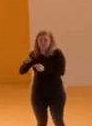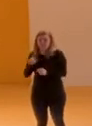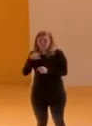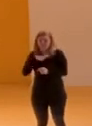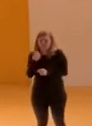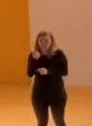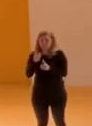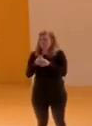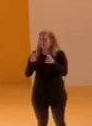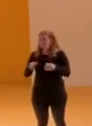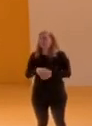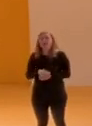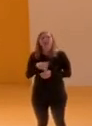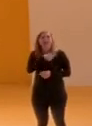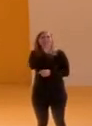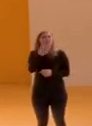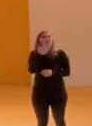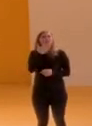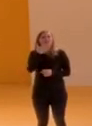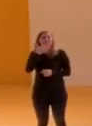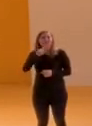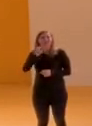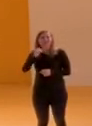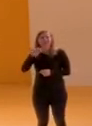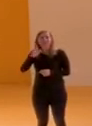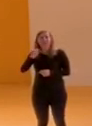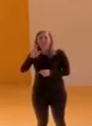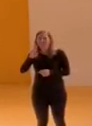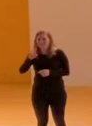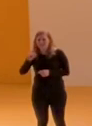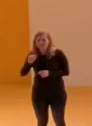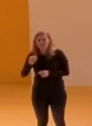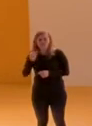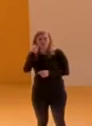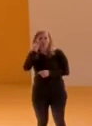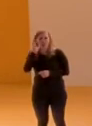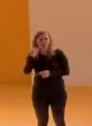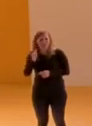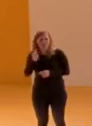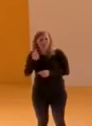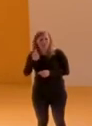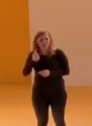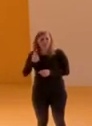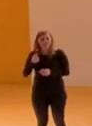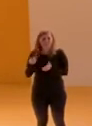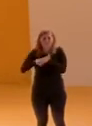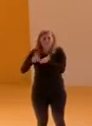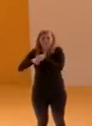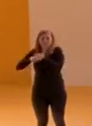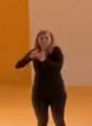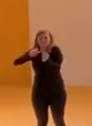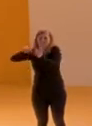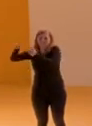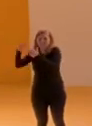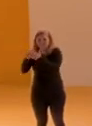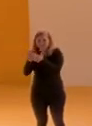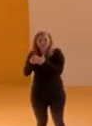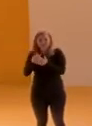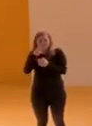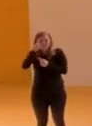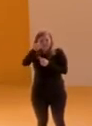momencie państwo mówiliście z Zimbabwe Zimbabwe się codziennie ceny podwoją i to jest jedyny w ogóle przypadek z tego co widzę